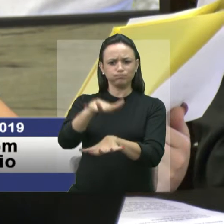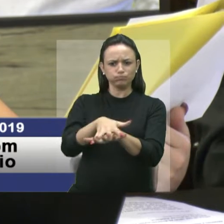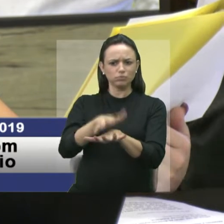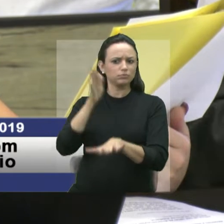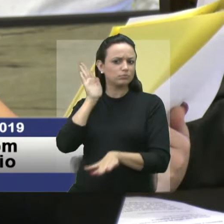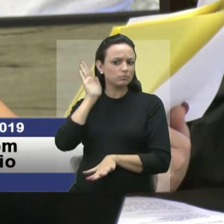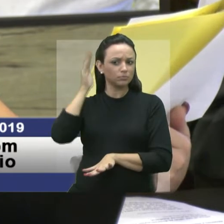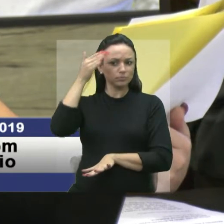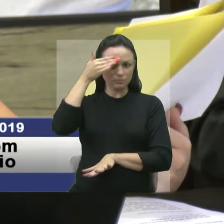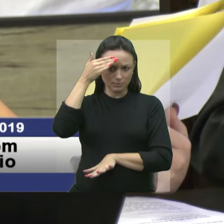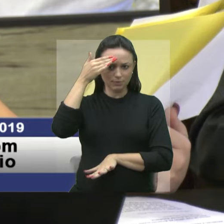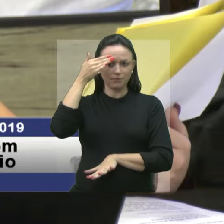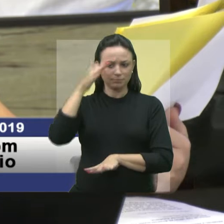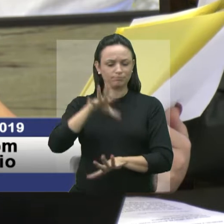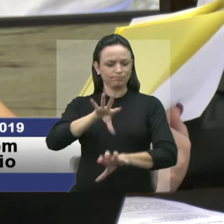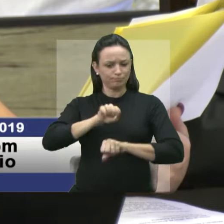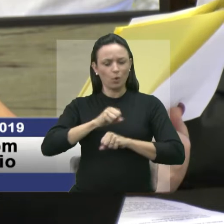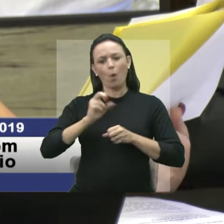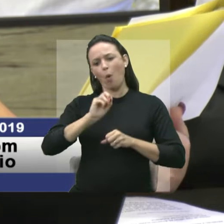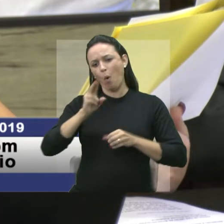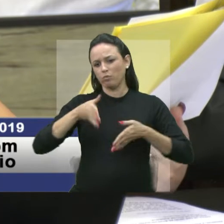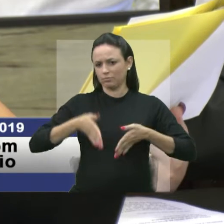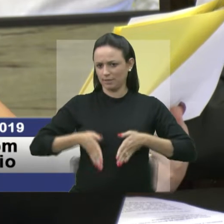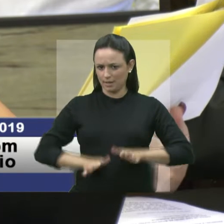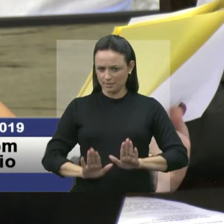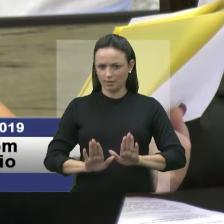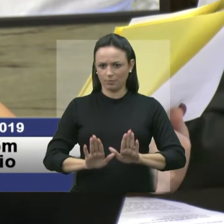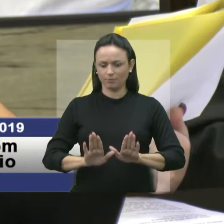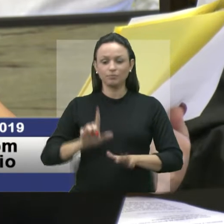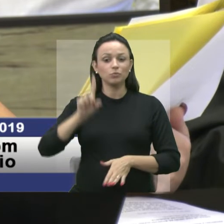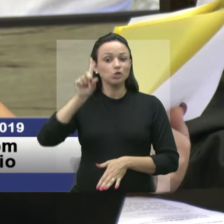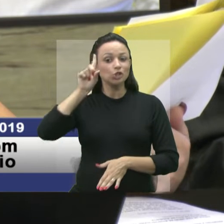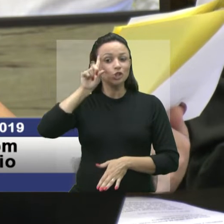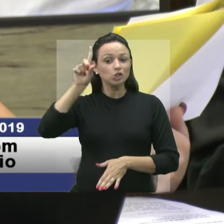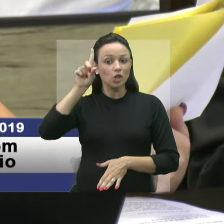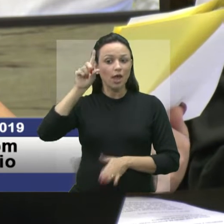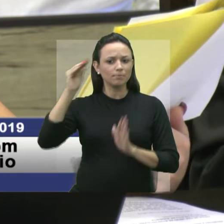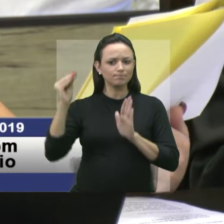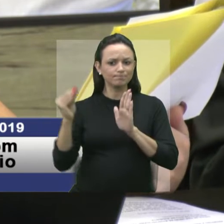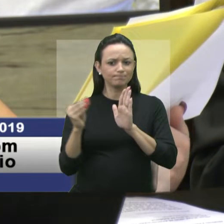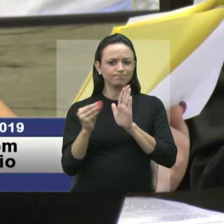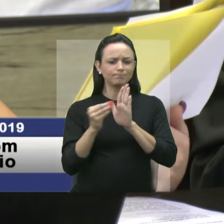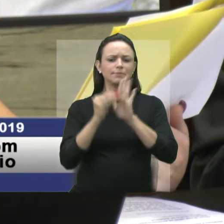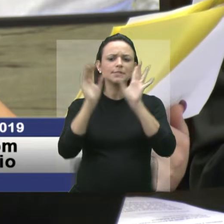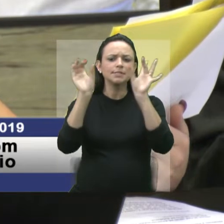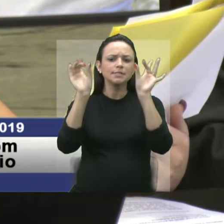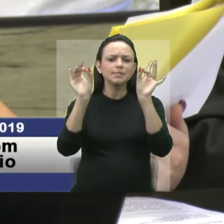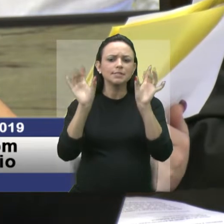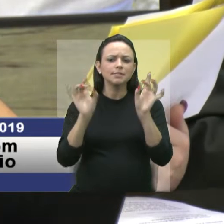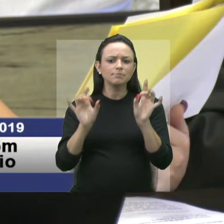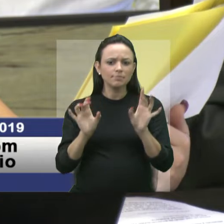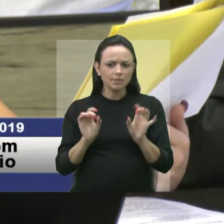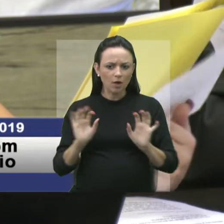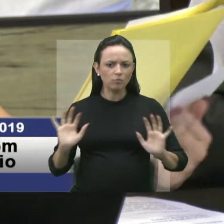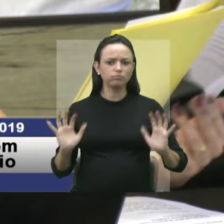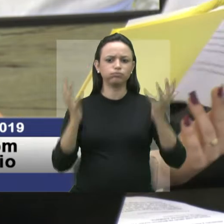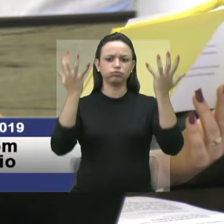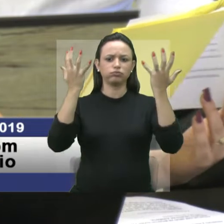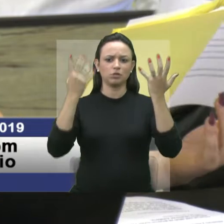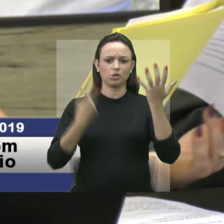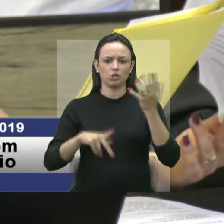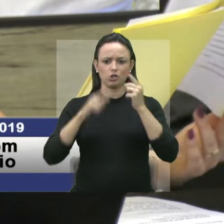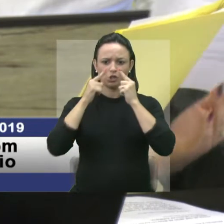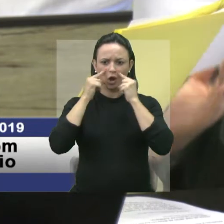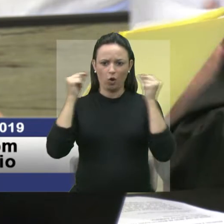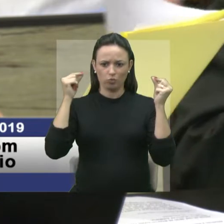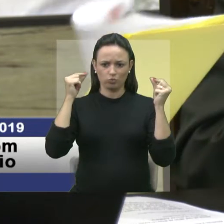congênita e adquirida. A data passa a integrar o calendário oficial de datas e eventos do município de Jaú. Esta lei entra em